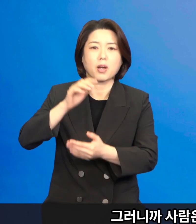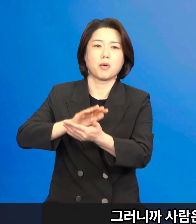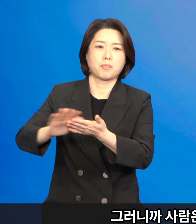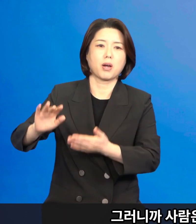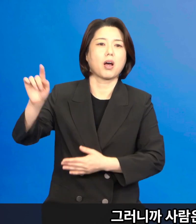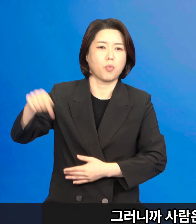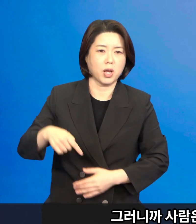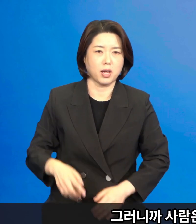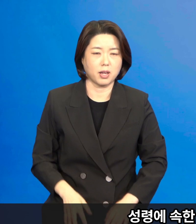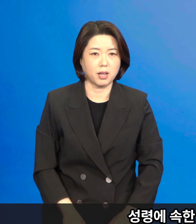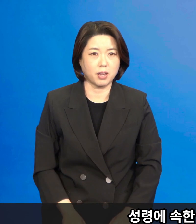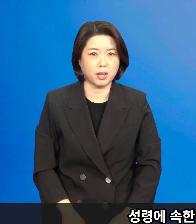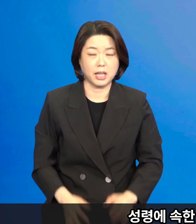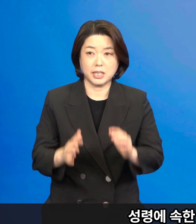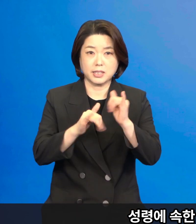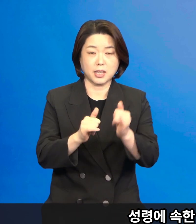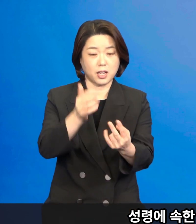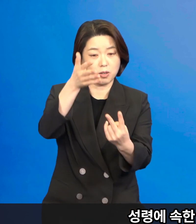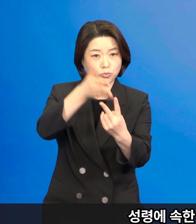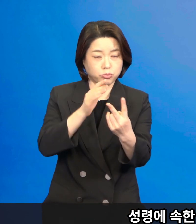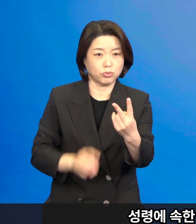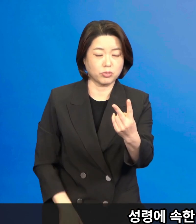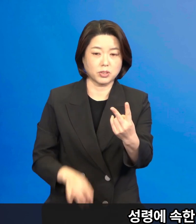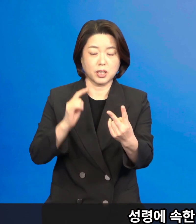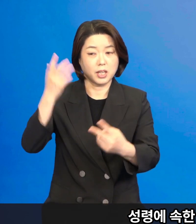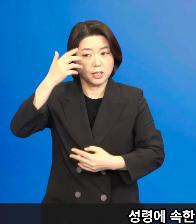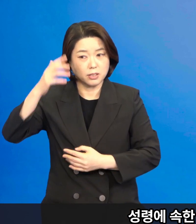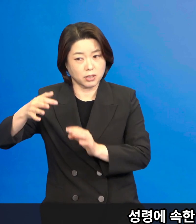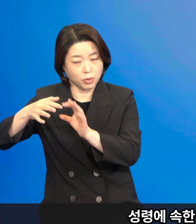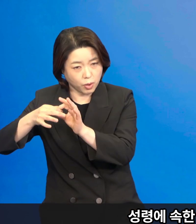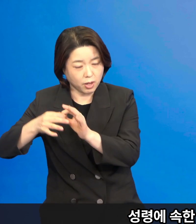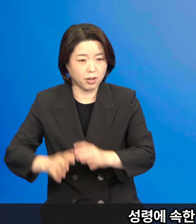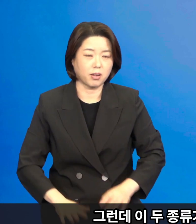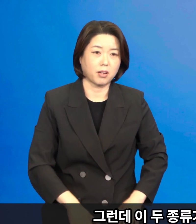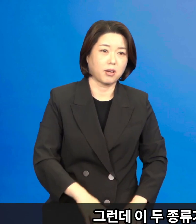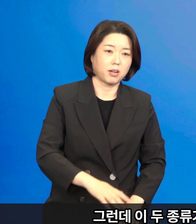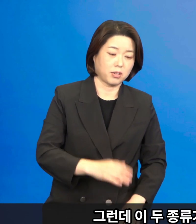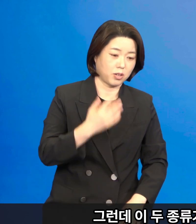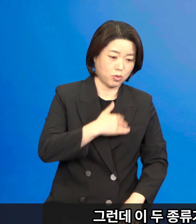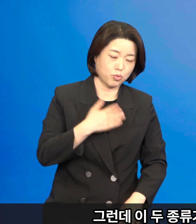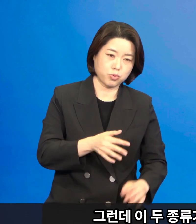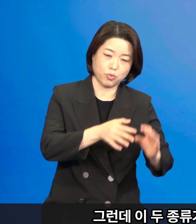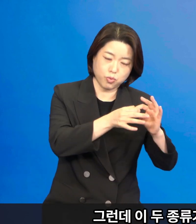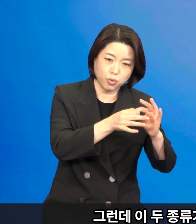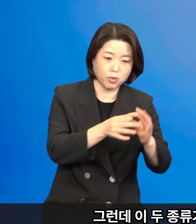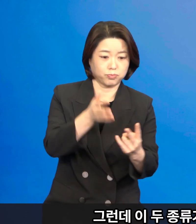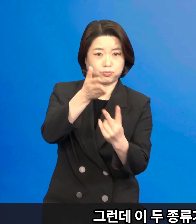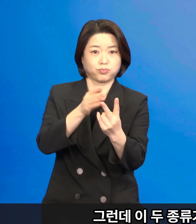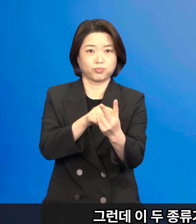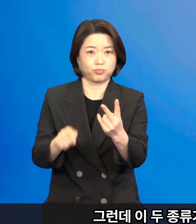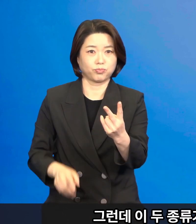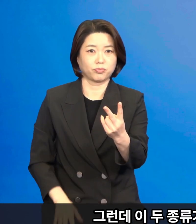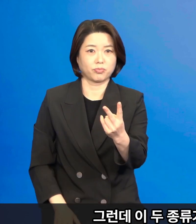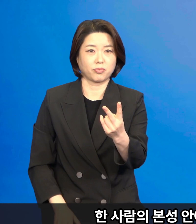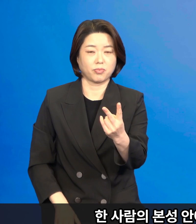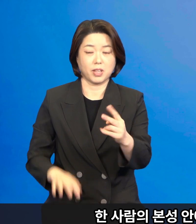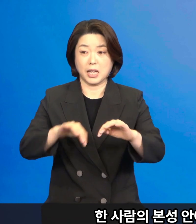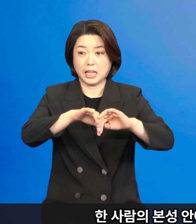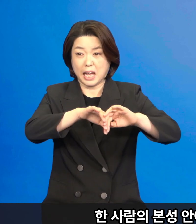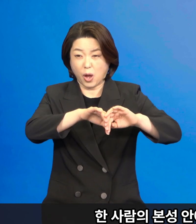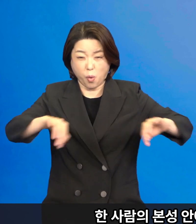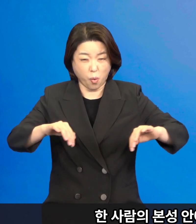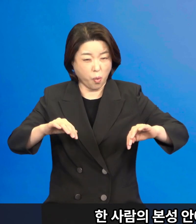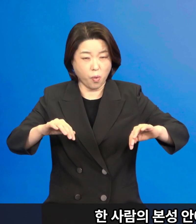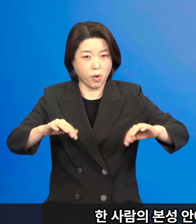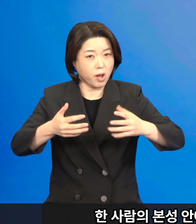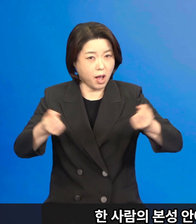사람은 두 종류의 사람이 있어요. 성령에 속한 사람, 육신에 속한 사람. 근데 이 두 종류가 전혀 다른 두 종류가 아니라 한